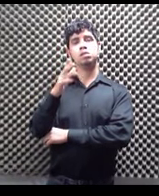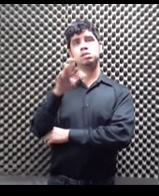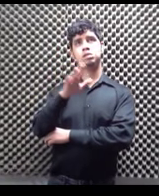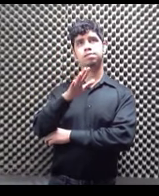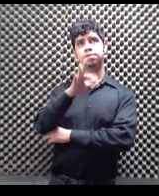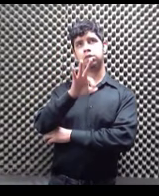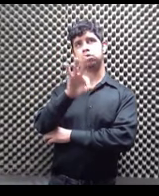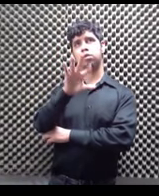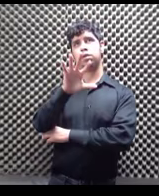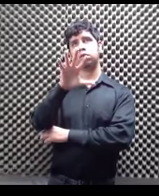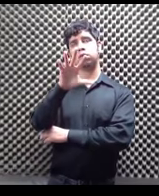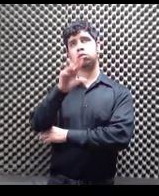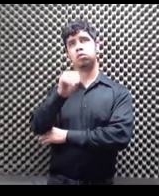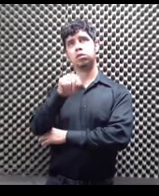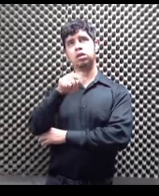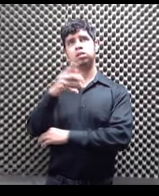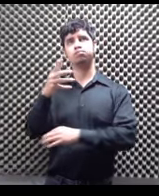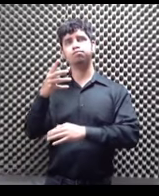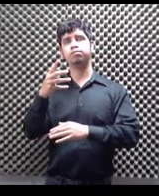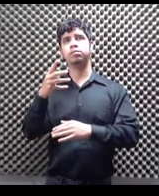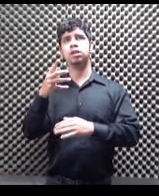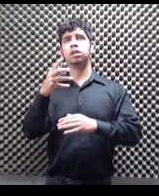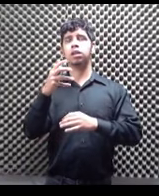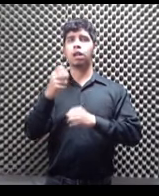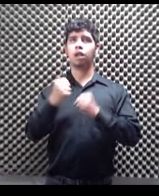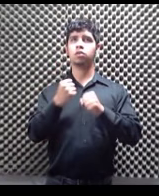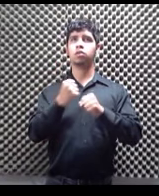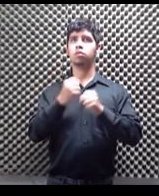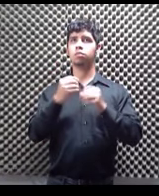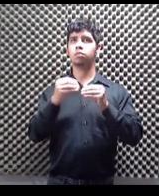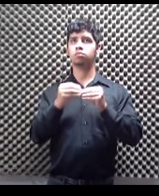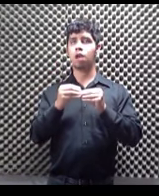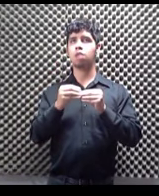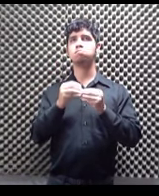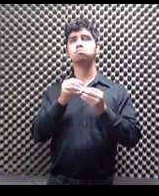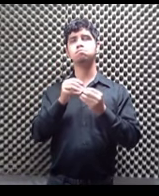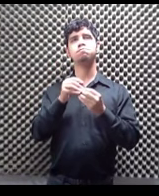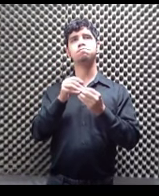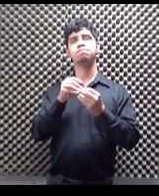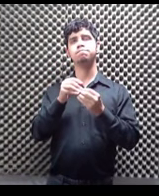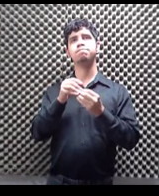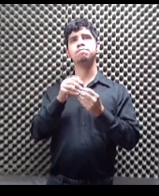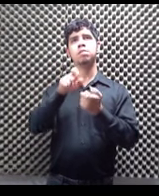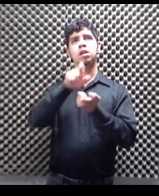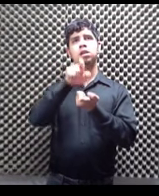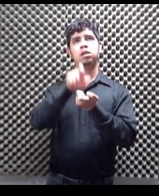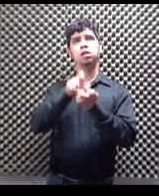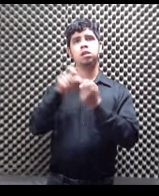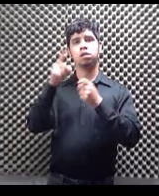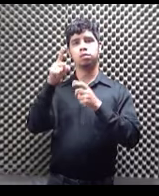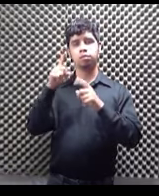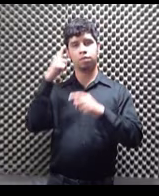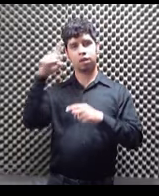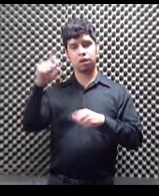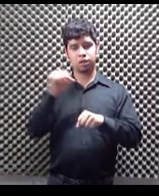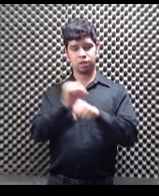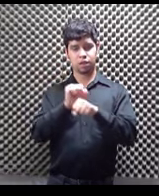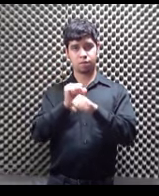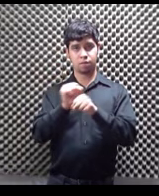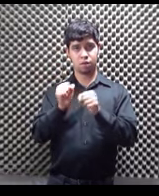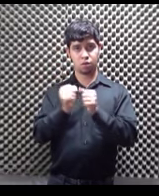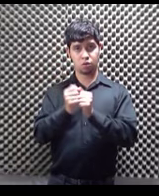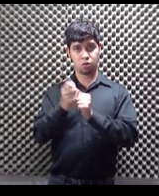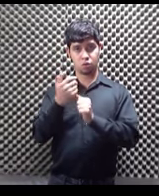1950 me parece la década más apropiada para trabajar con las supersticiones